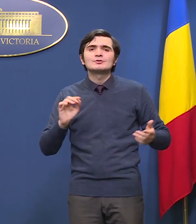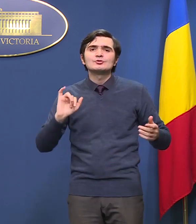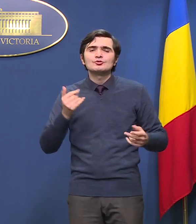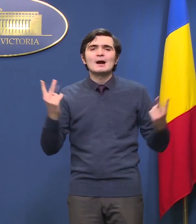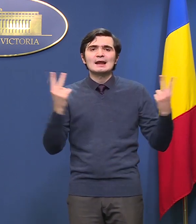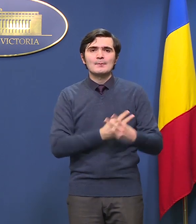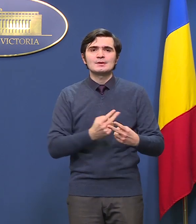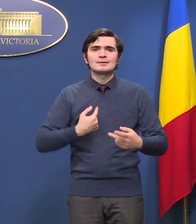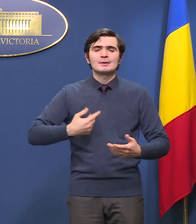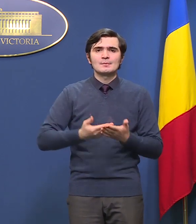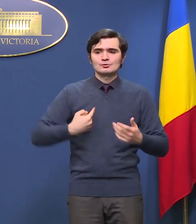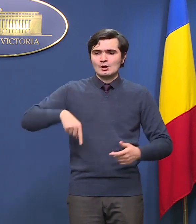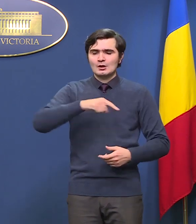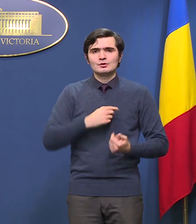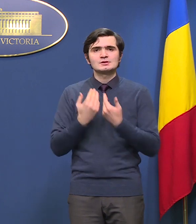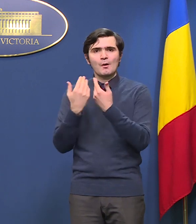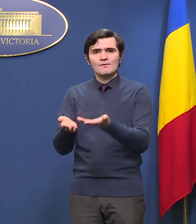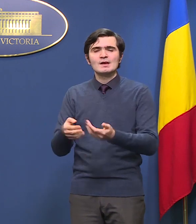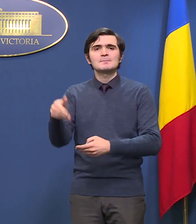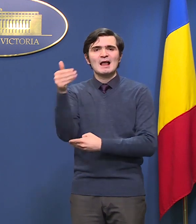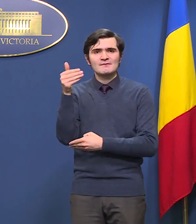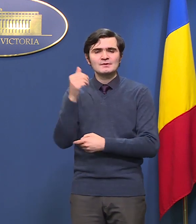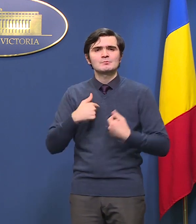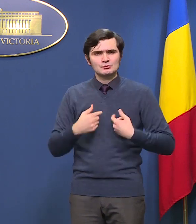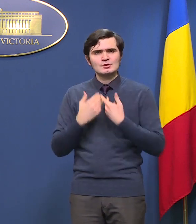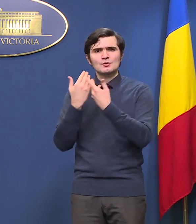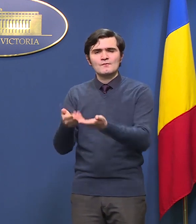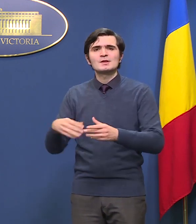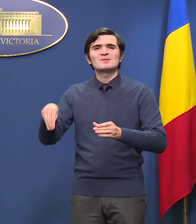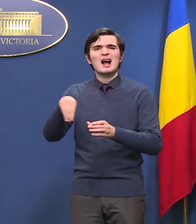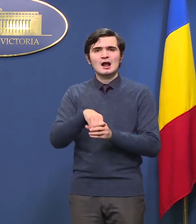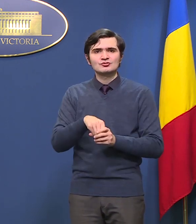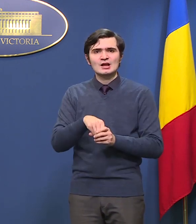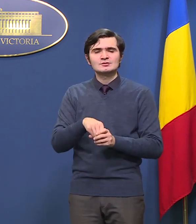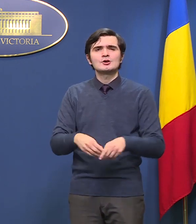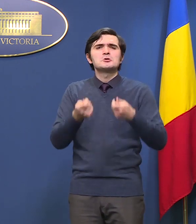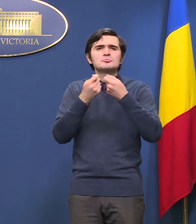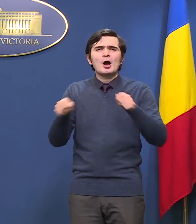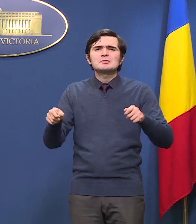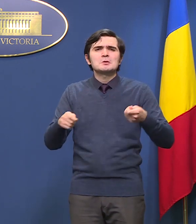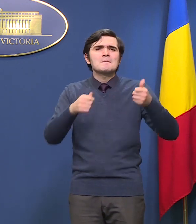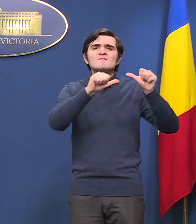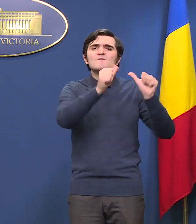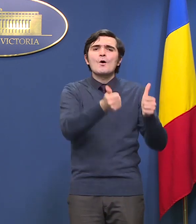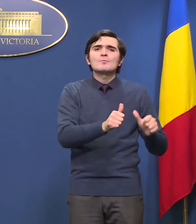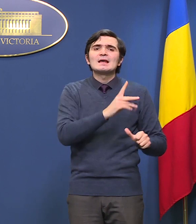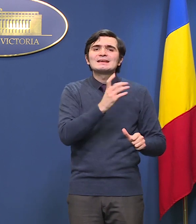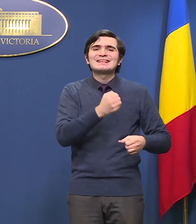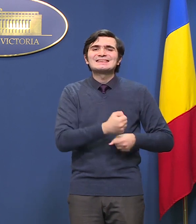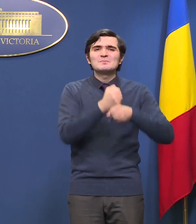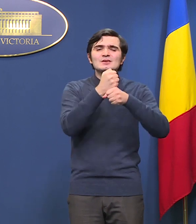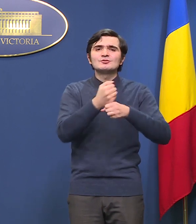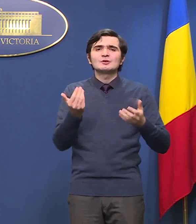oferi companiilor și angajaților toate formele de sprijin pe care le-am hotărât